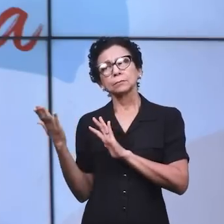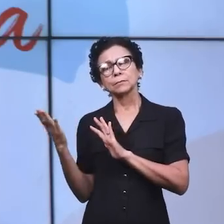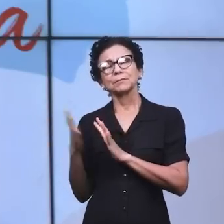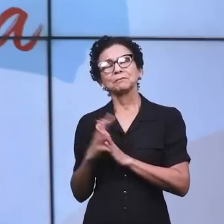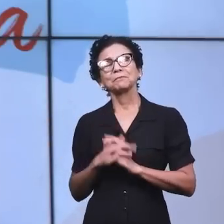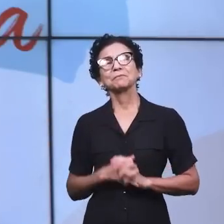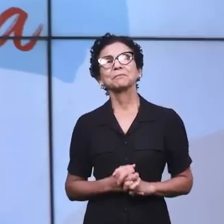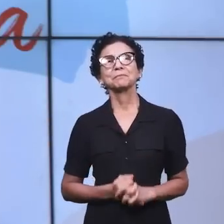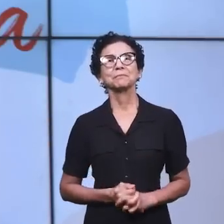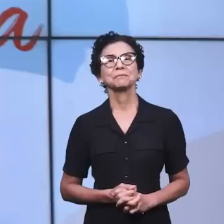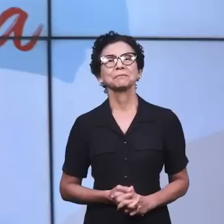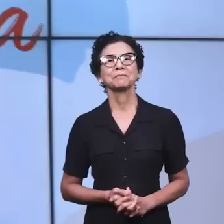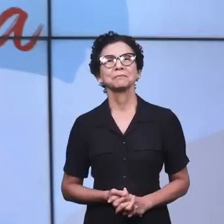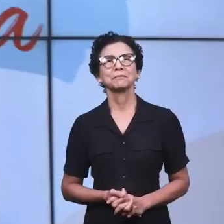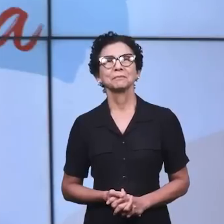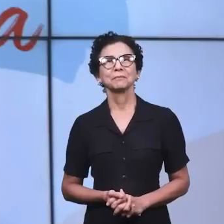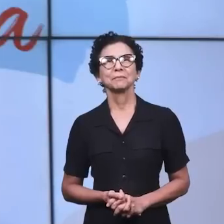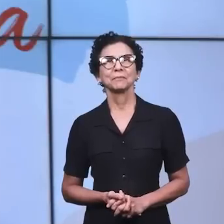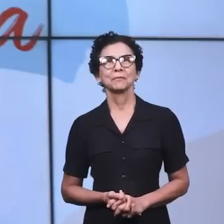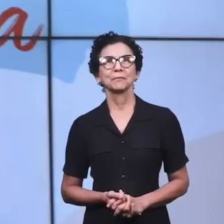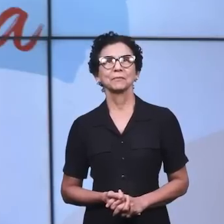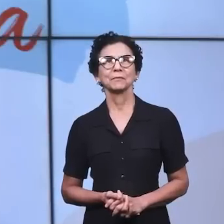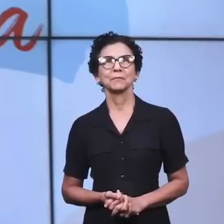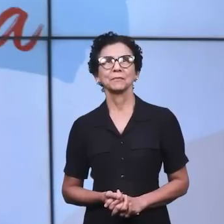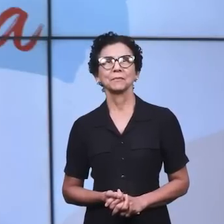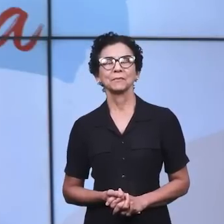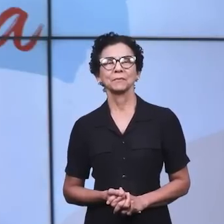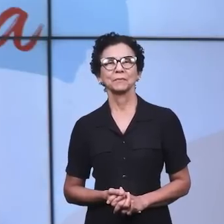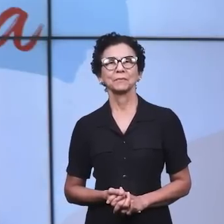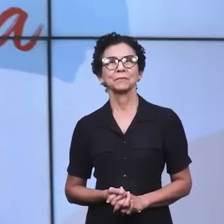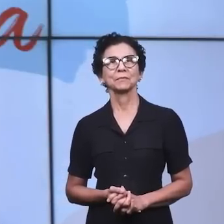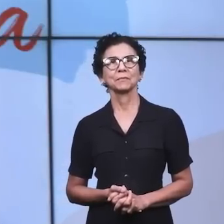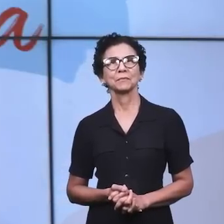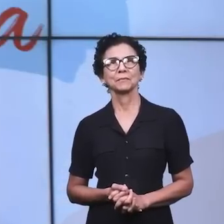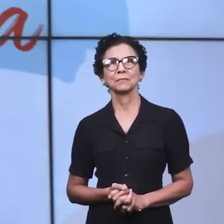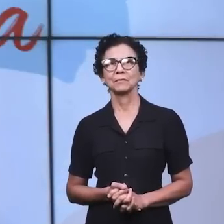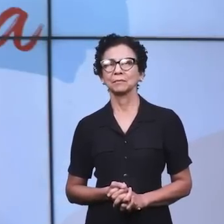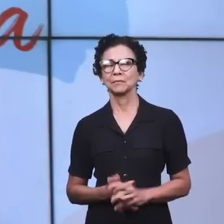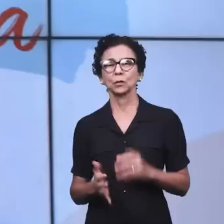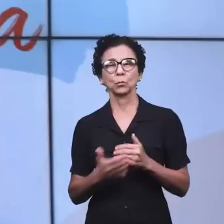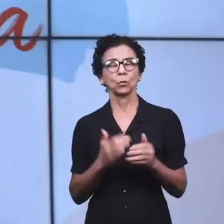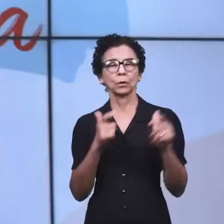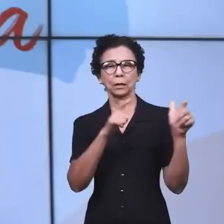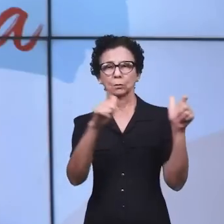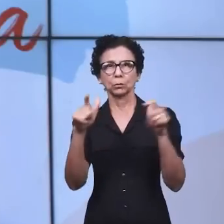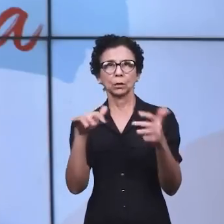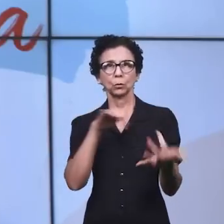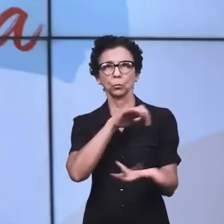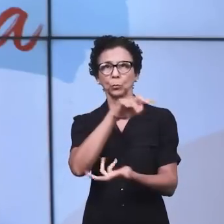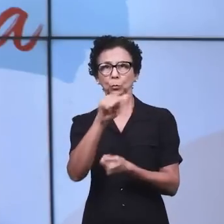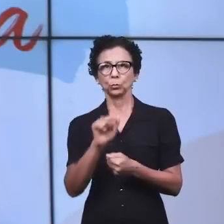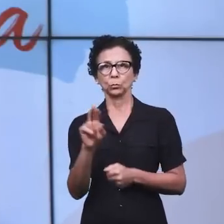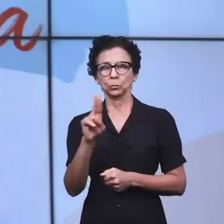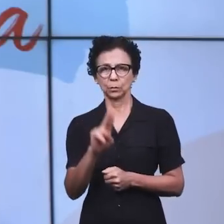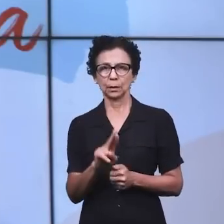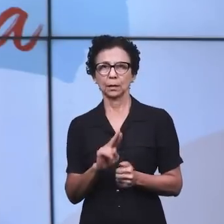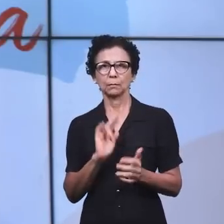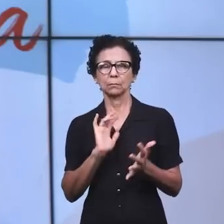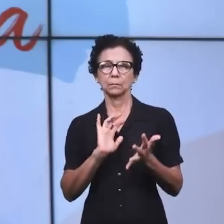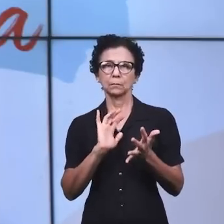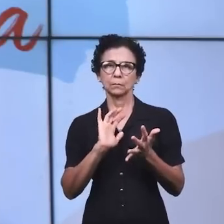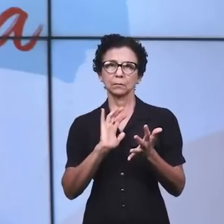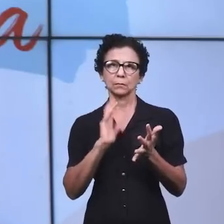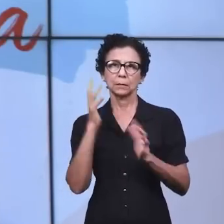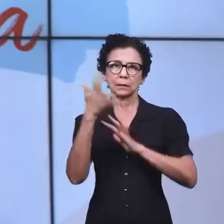vai girando. Esse aqui é o sinal, ó, de língua de sinais. Esse aqui, qualquer lugar do mundo, língua de sinais, tá bom? E aí vai perguntar